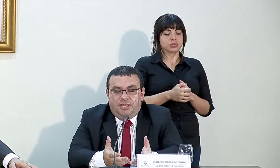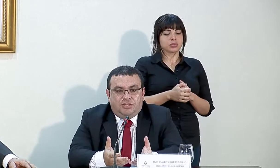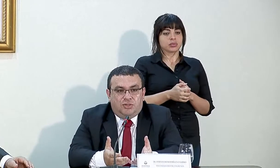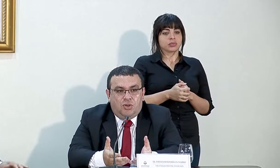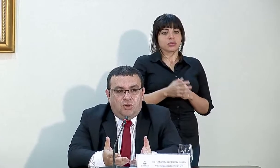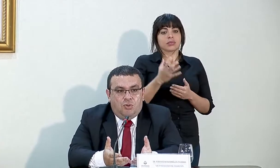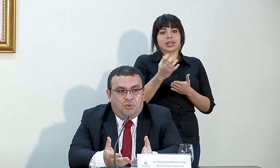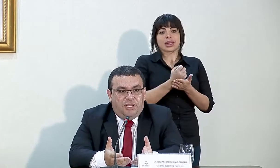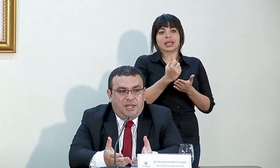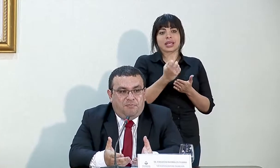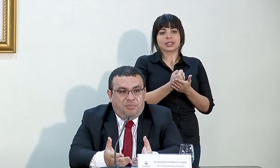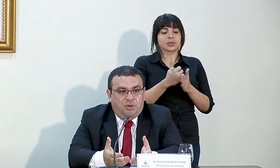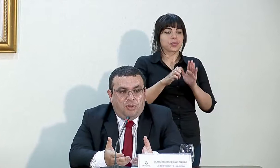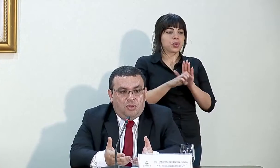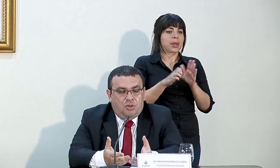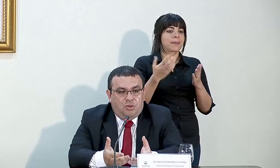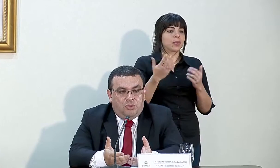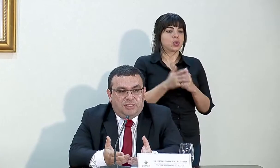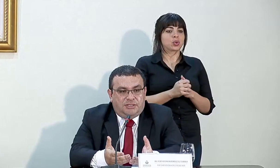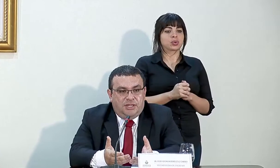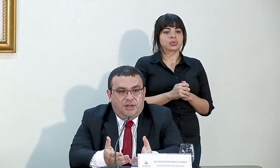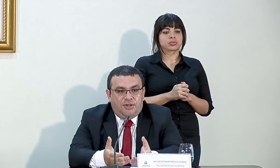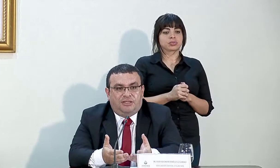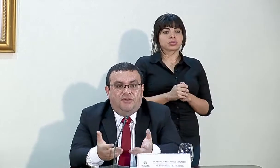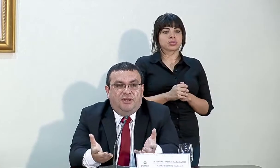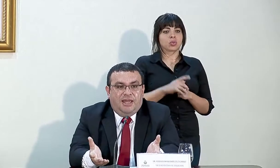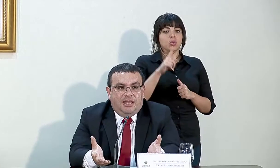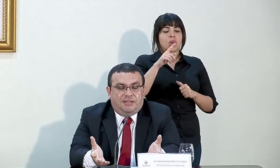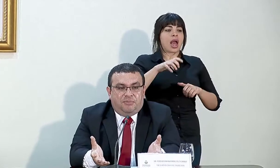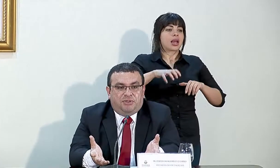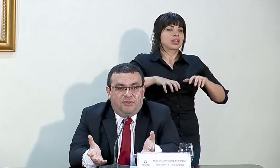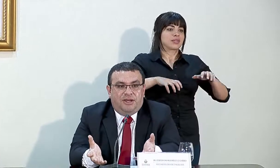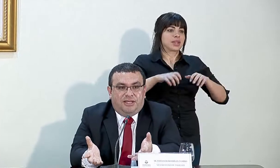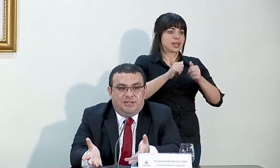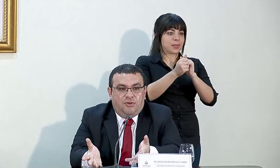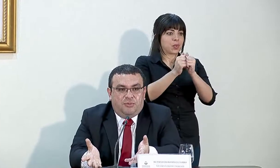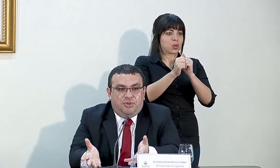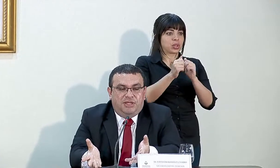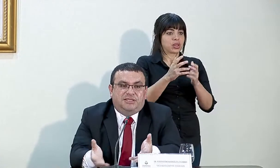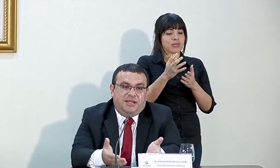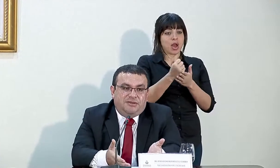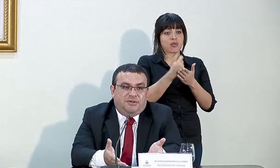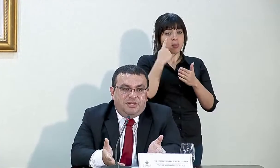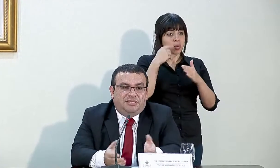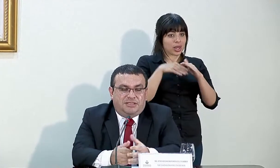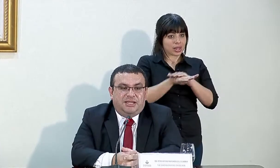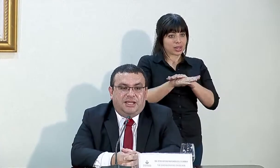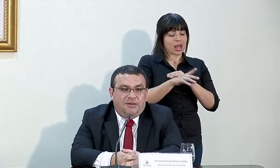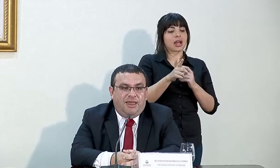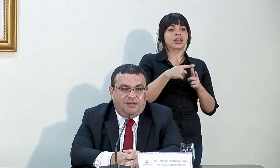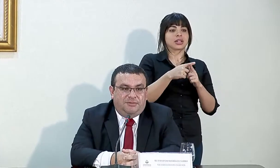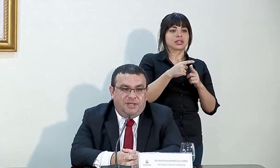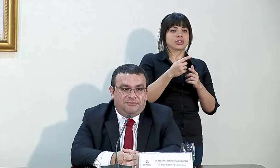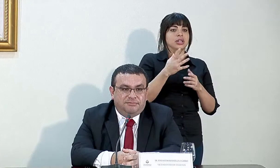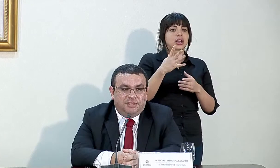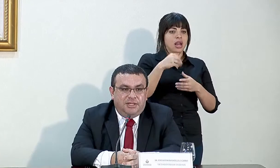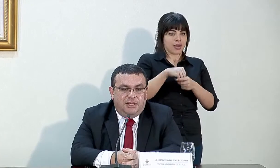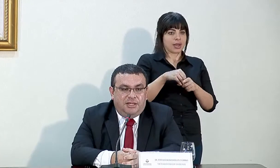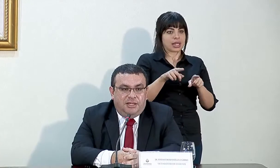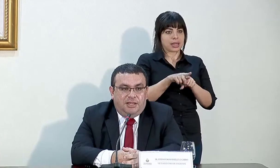El ingreso, por ejemplo, a una actividad deportiva a la que se cobre por ingresar, eventualmente estaría grabada